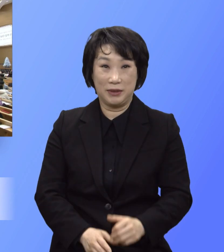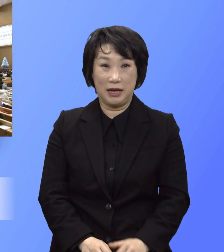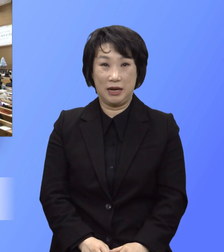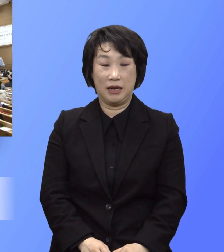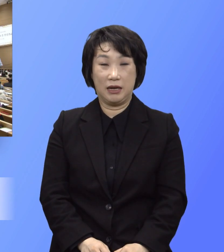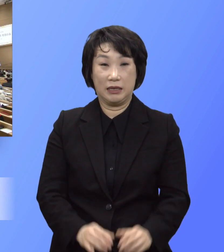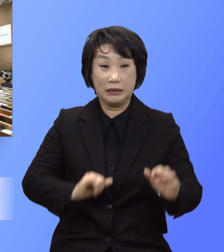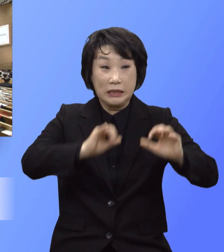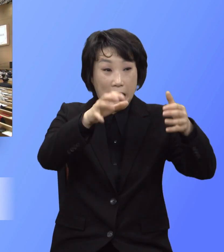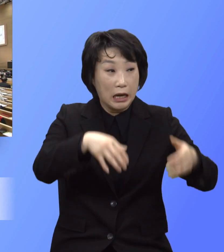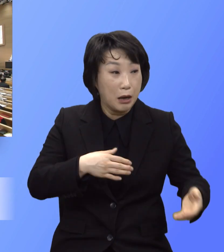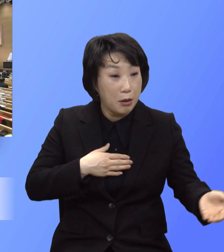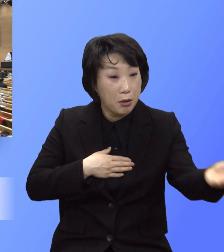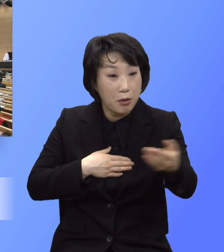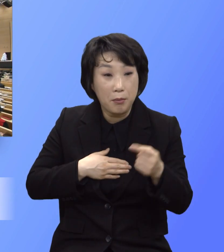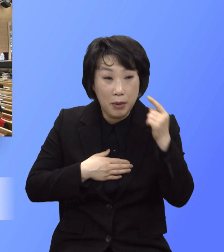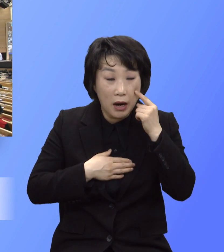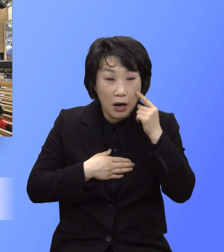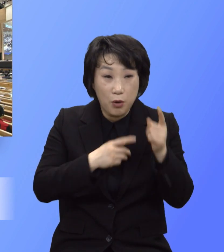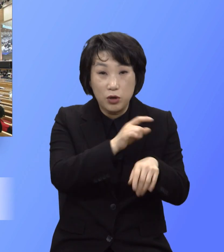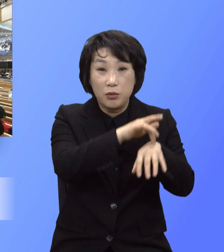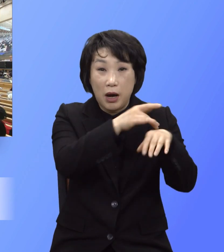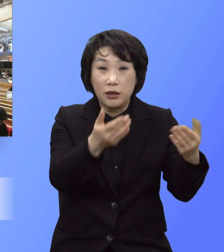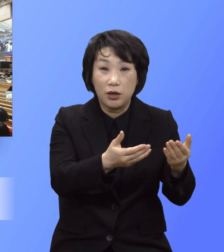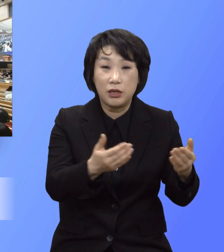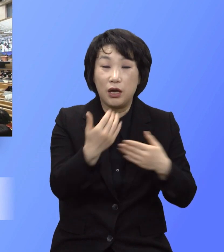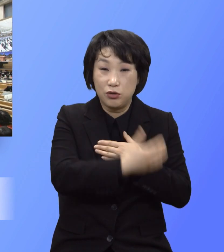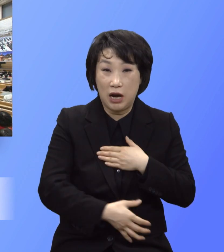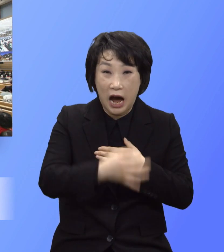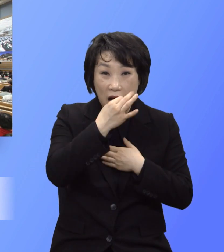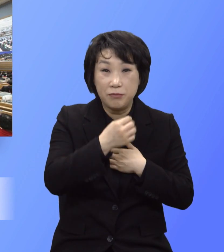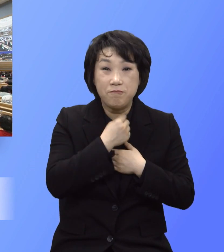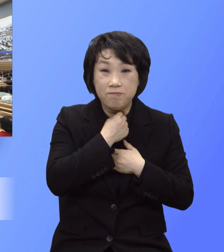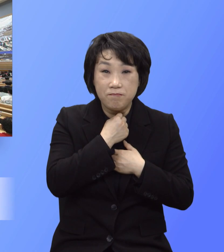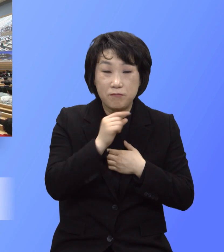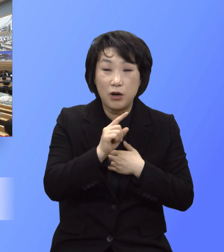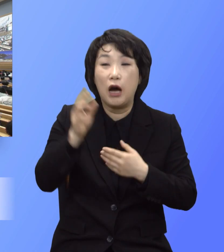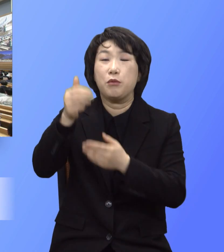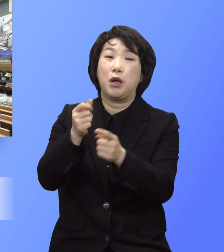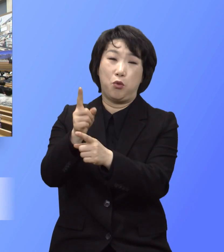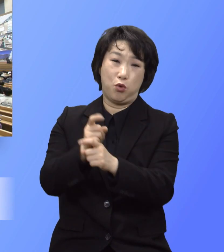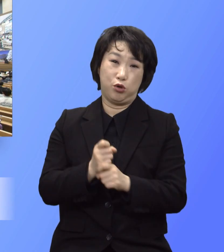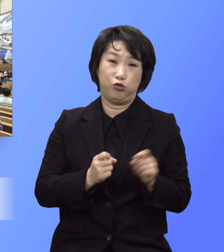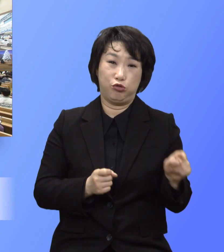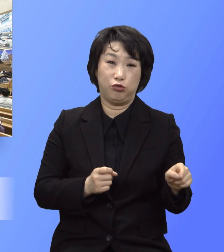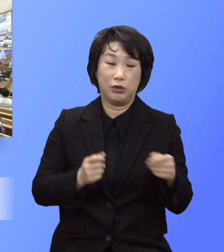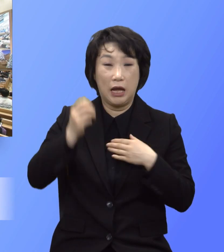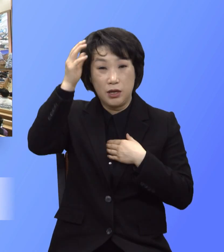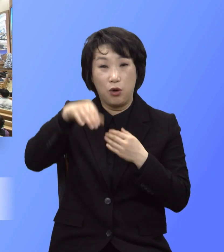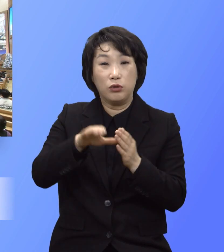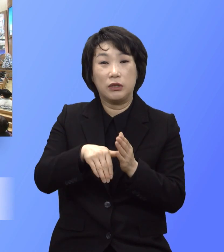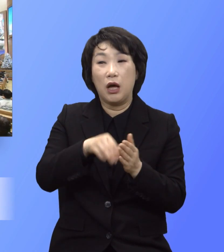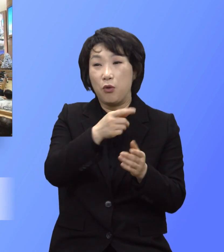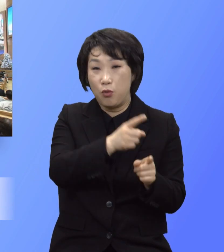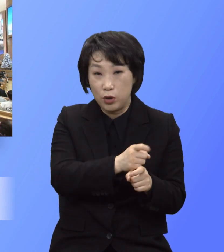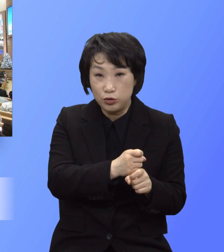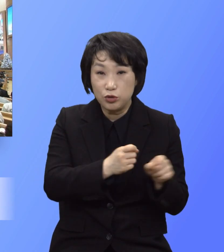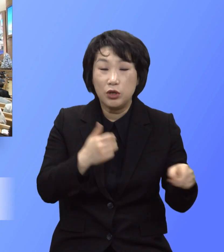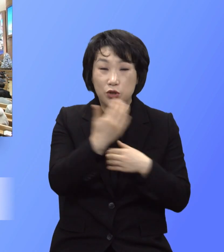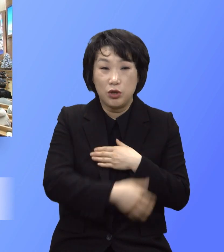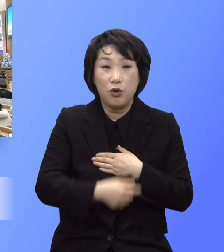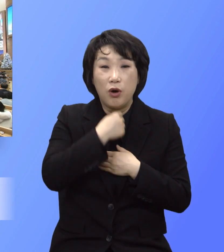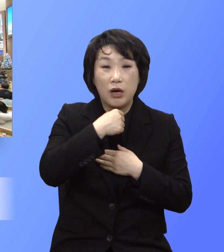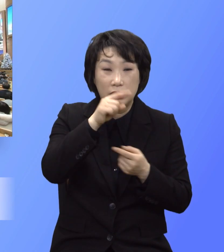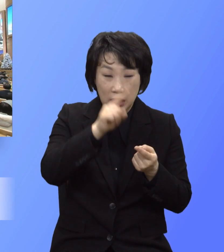이 세상은 마귀 역사는 육신의 소욕은 하나님의 원수요, 내 영혼의 원수인 육신이 원하는